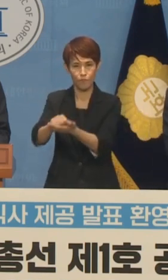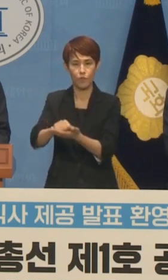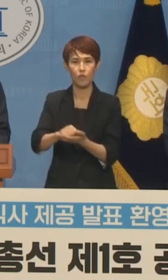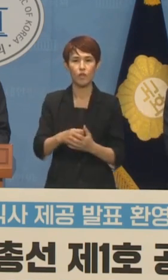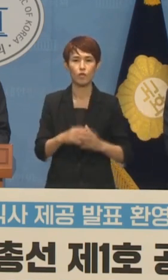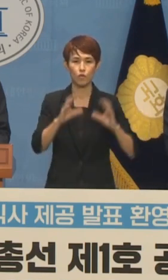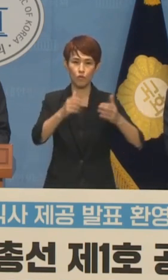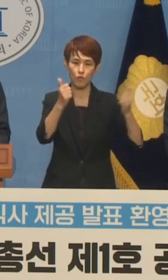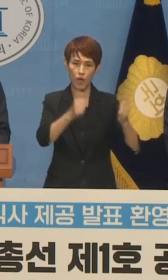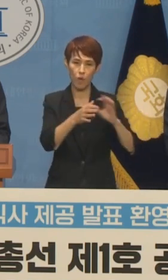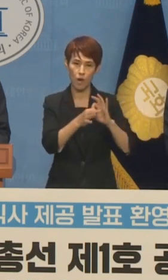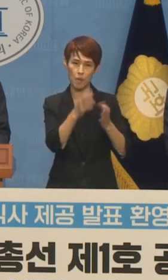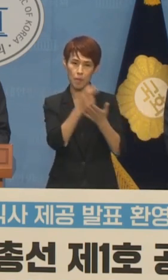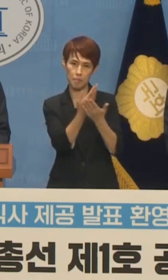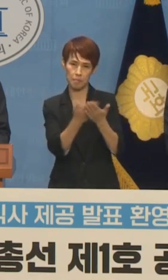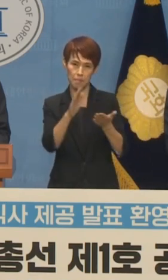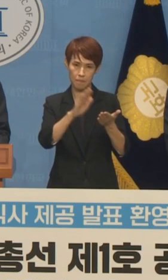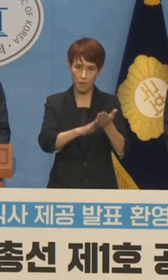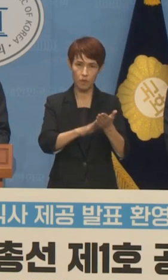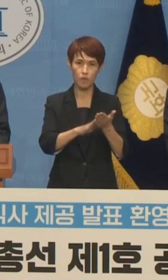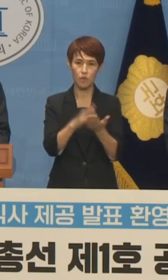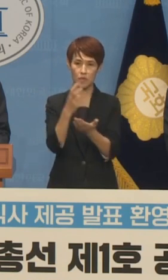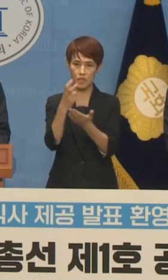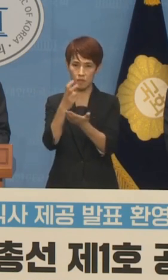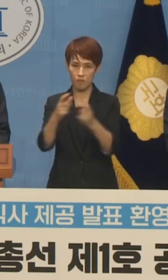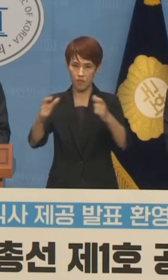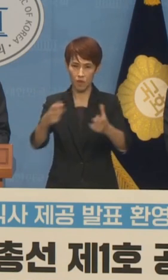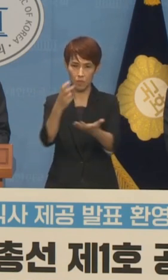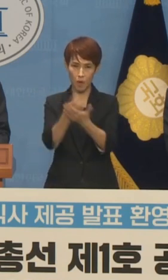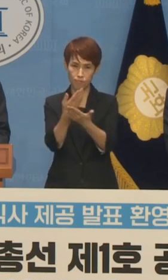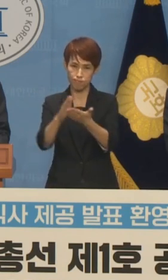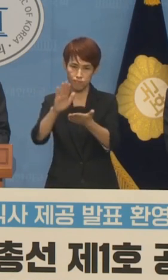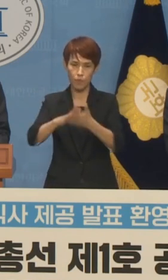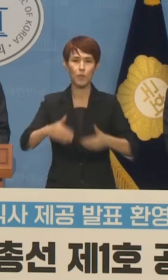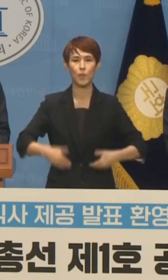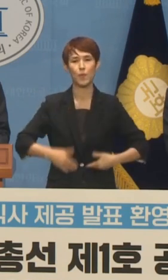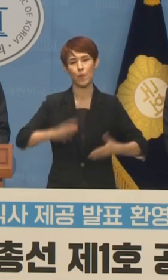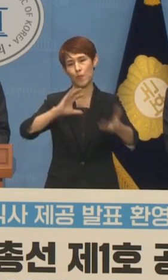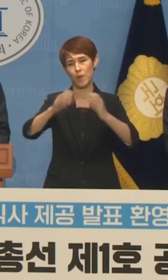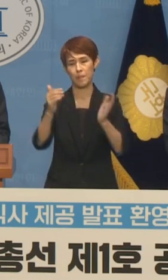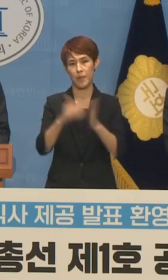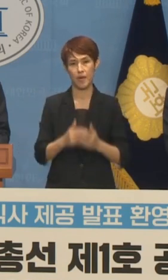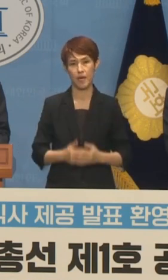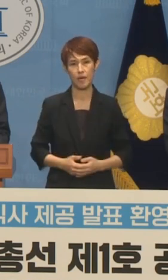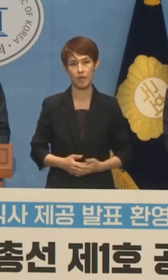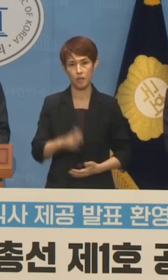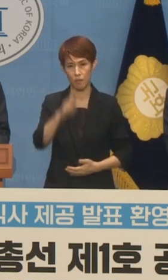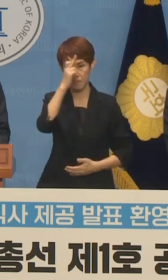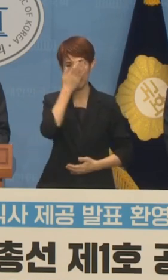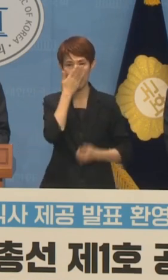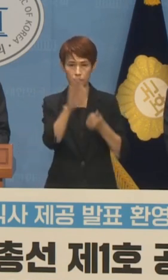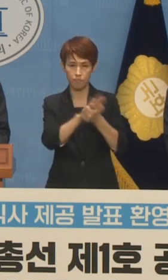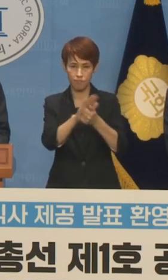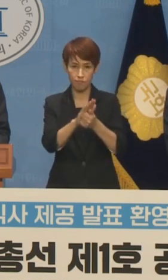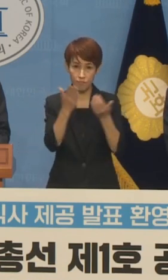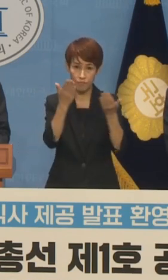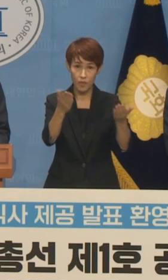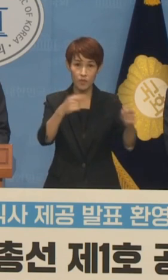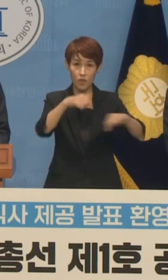개정과 구의회 차원의 조례 개정 필요성을 논의했습니다. 경로당 주 5일 점심밥상 정책에